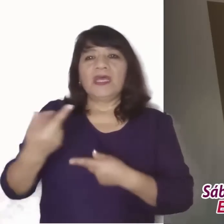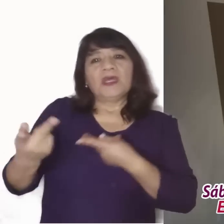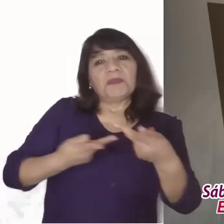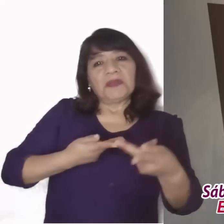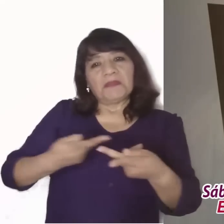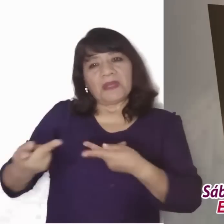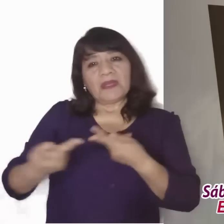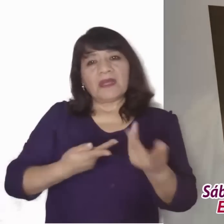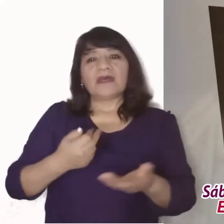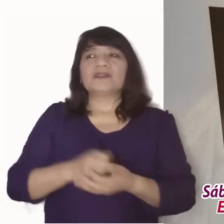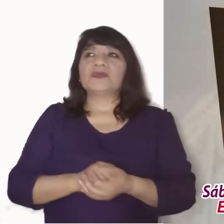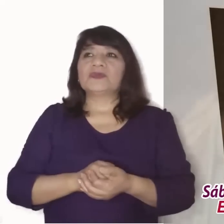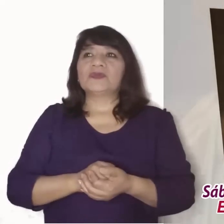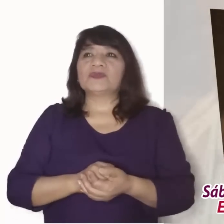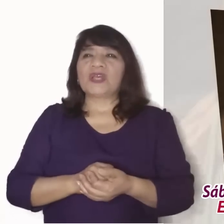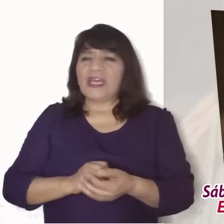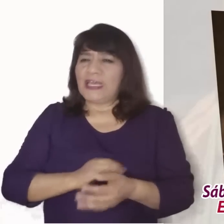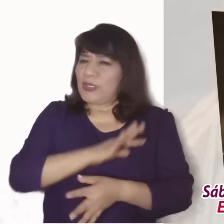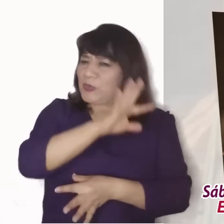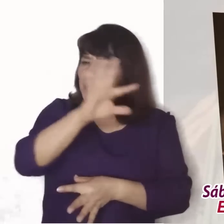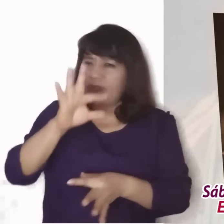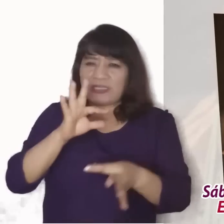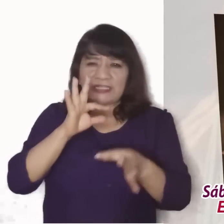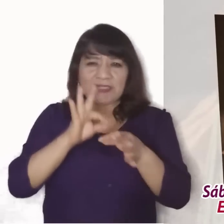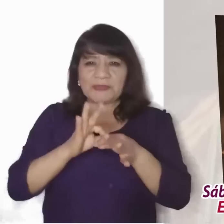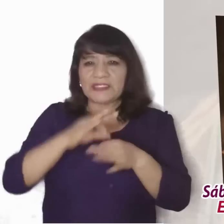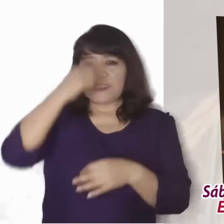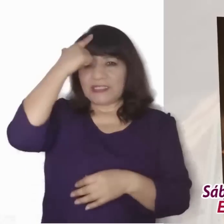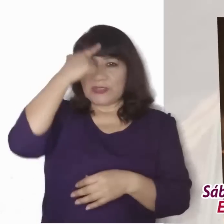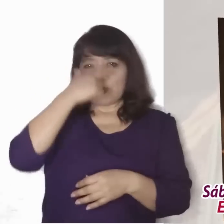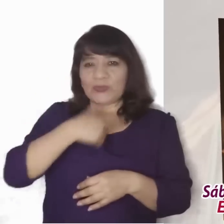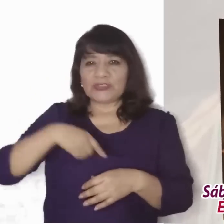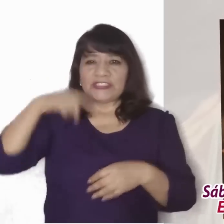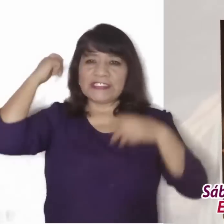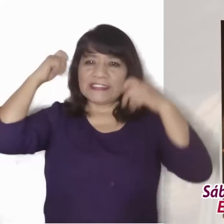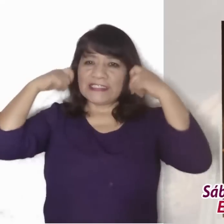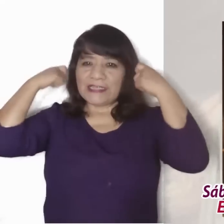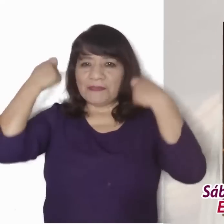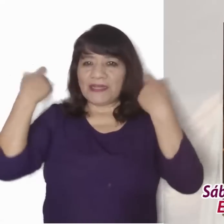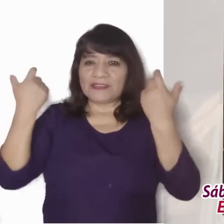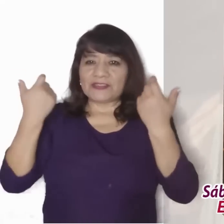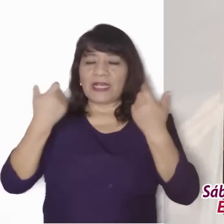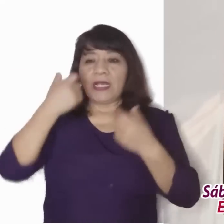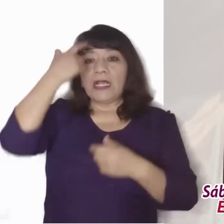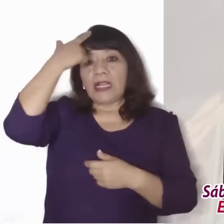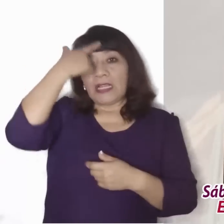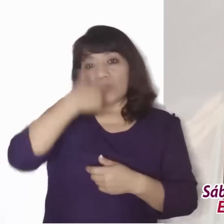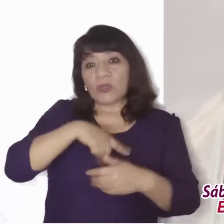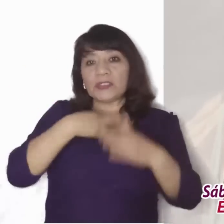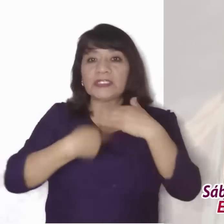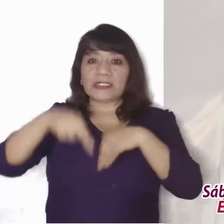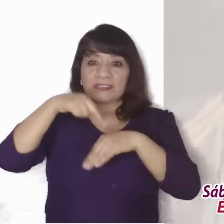preparación para celebrar en toda su plenitud la noche de la Pascua, la noche de la resurrección de